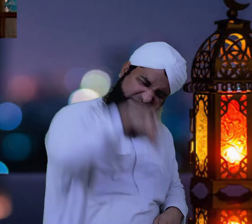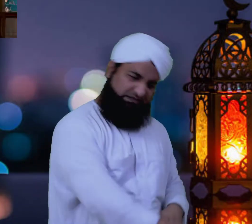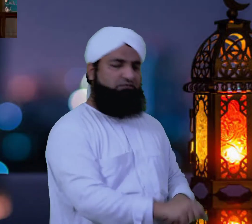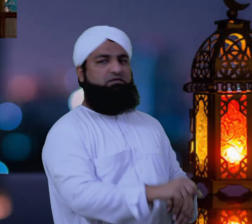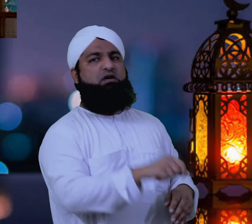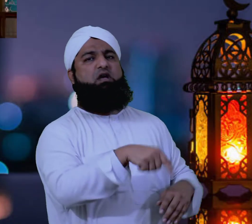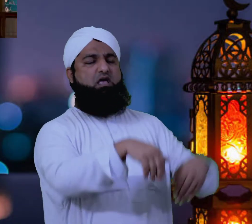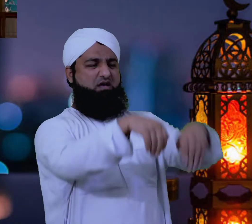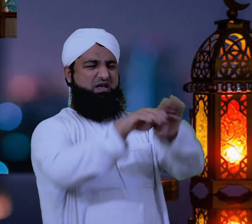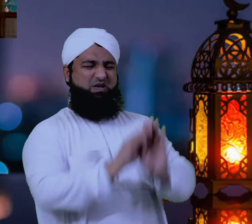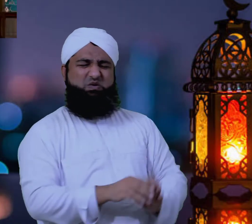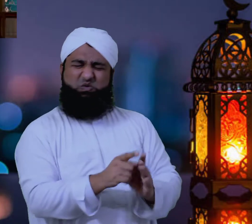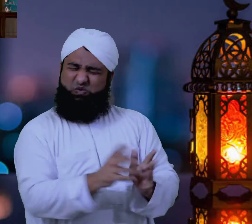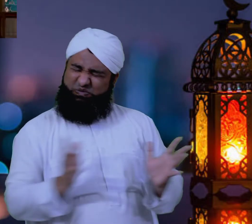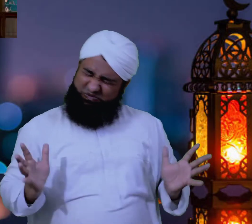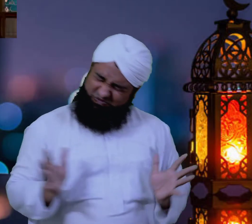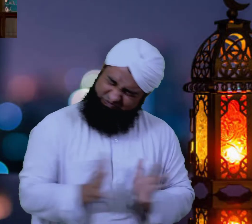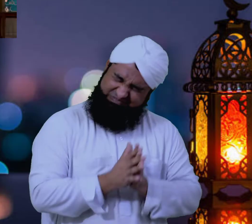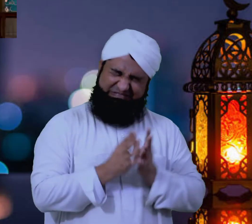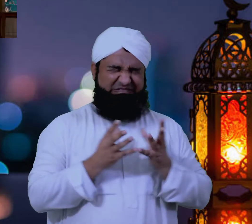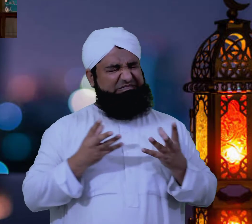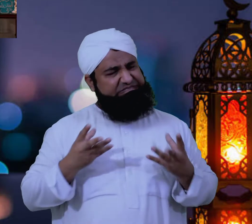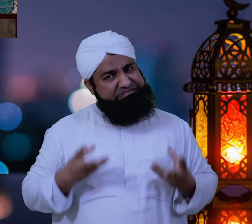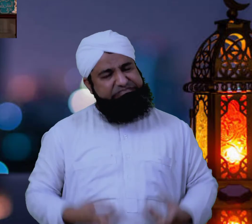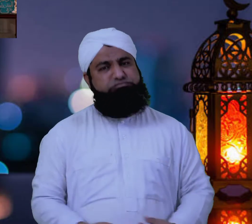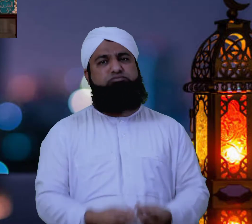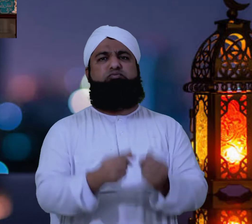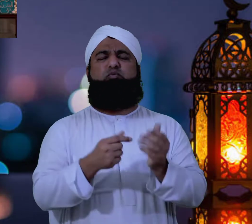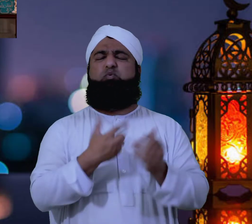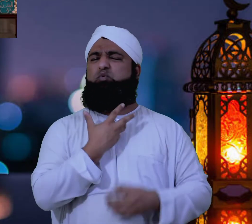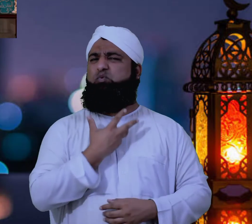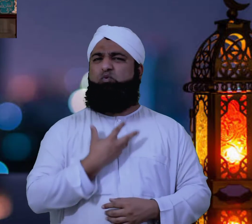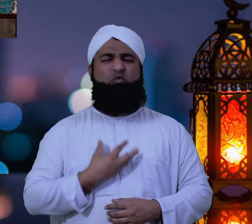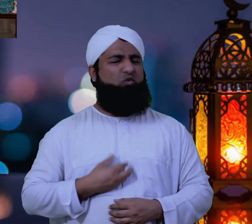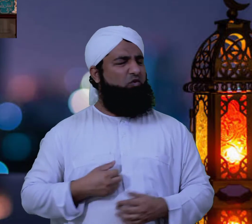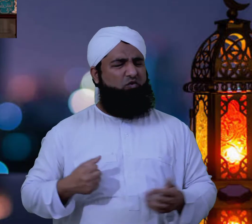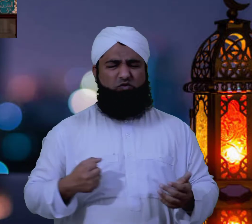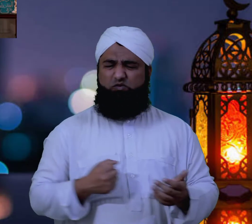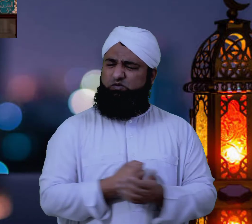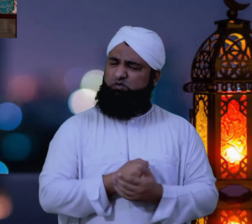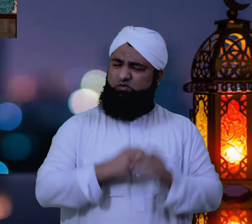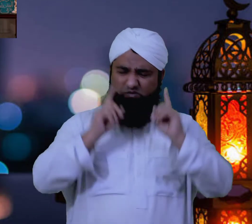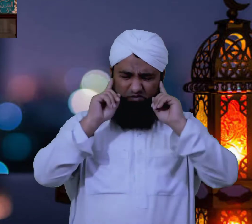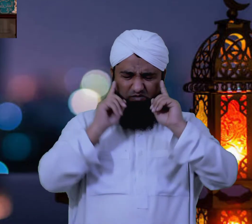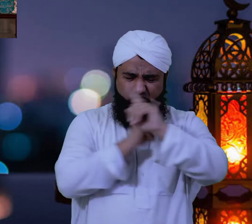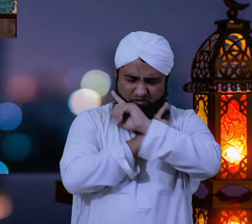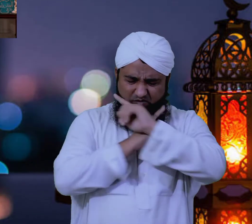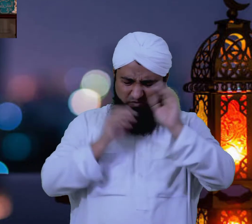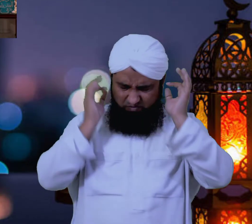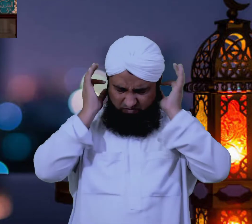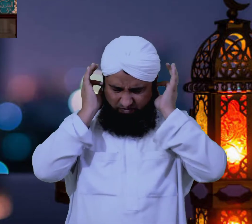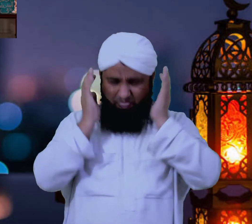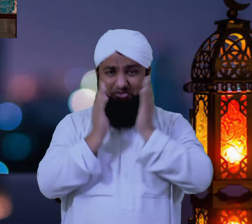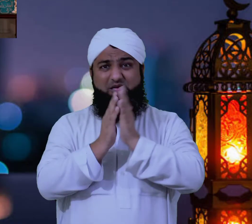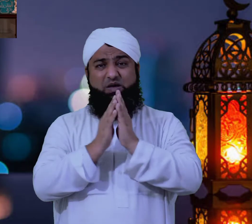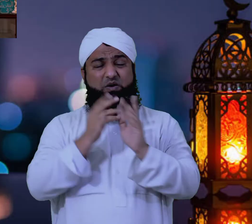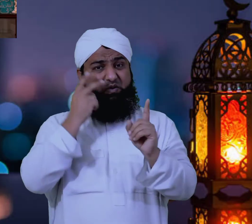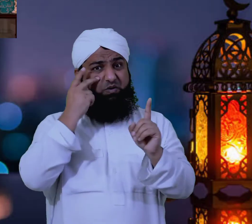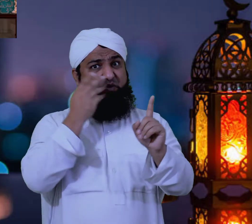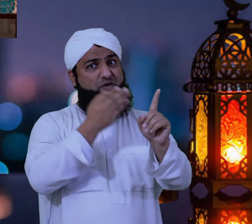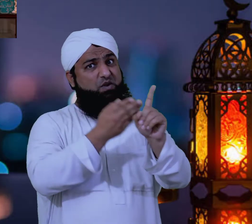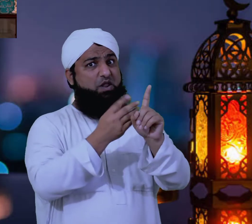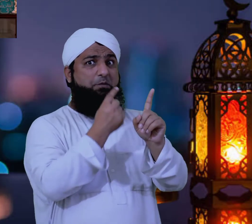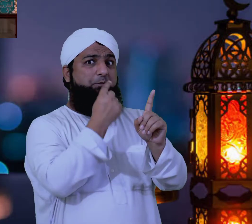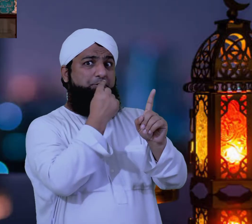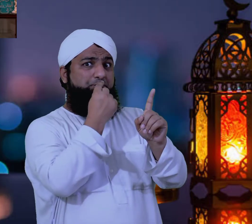قبر کا بھیانک منظر نامی واقعہ، اس میں رمضان المبارک کی بے حرمتی کرنے والے کا خوفناک انجام